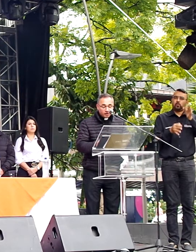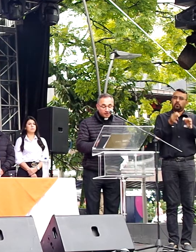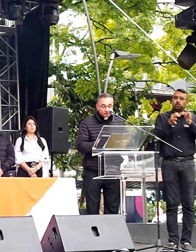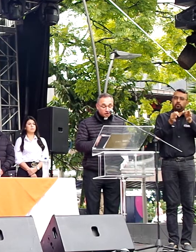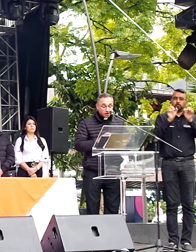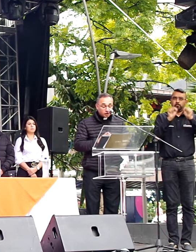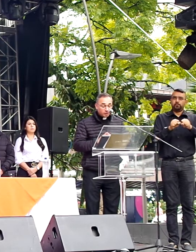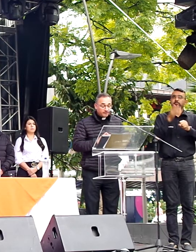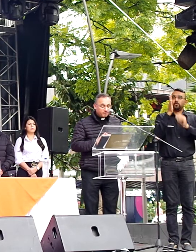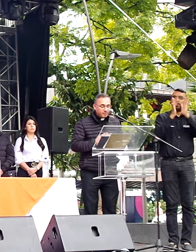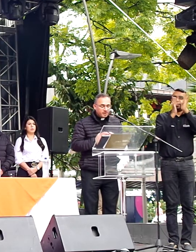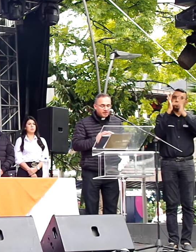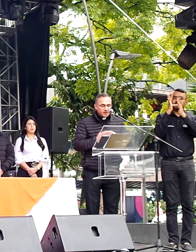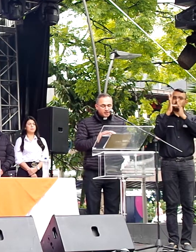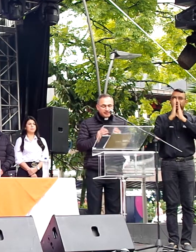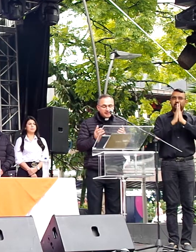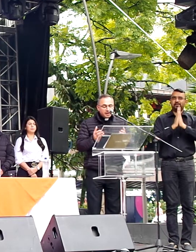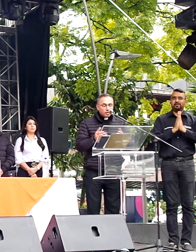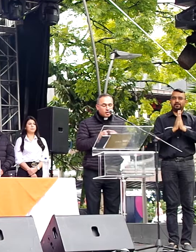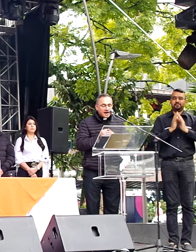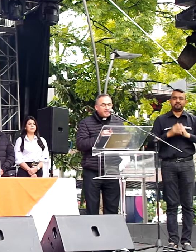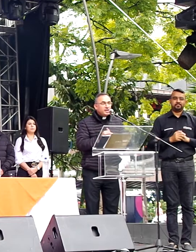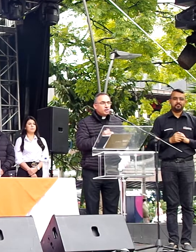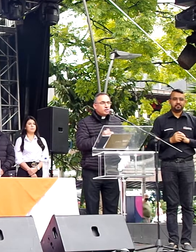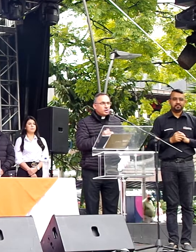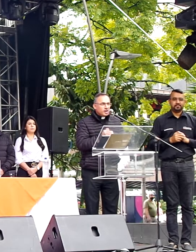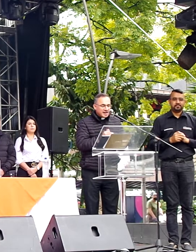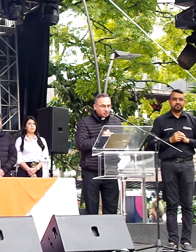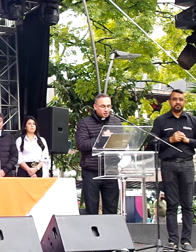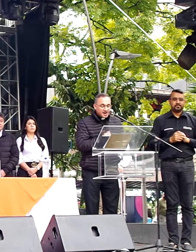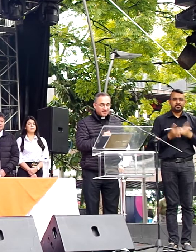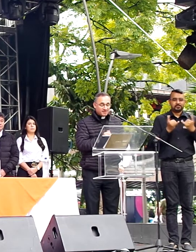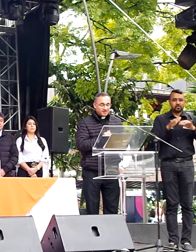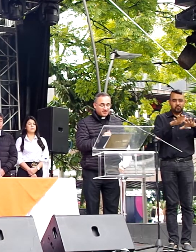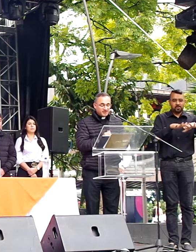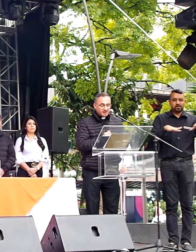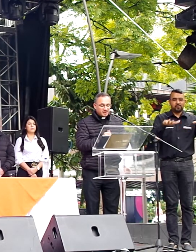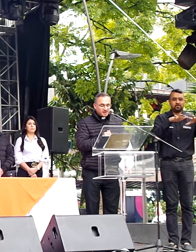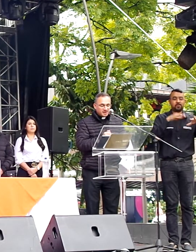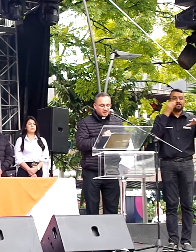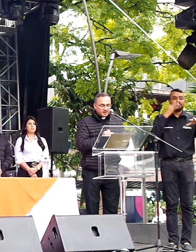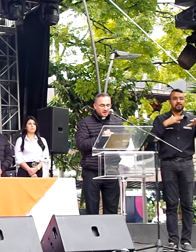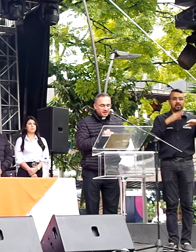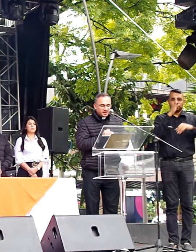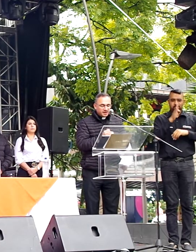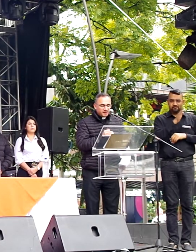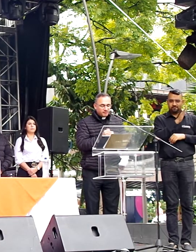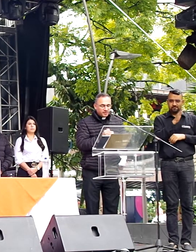Cristo nuestro Señor. Bendigo con cariño la ciudad.